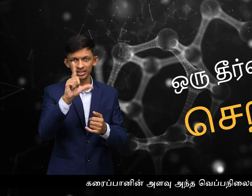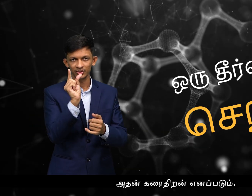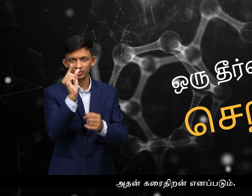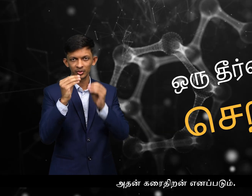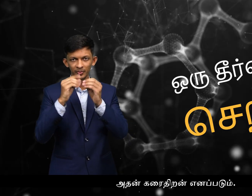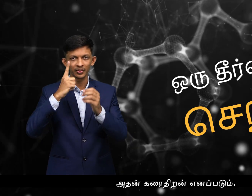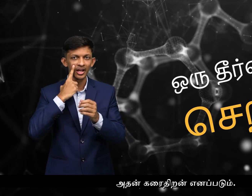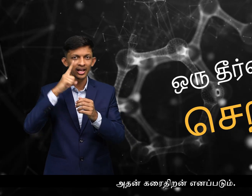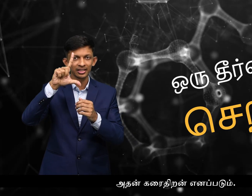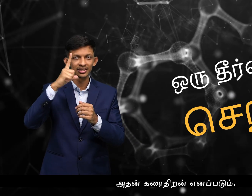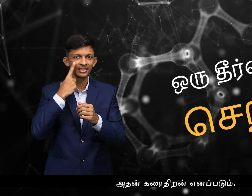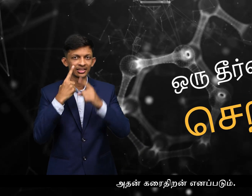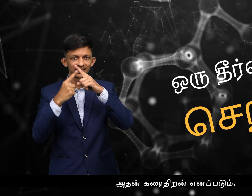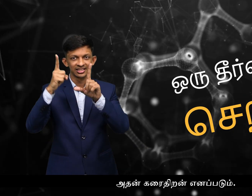அந்த கரைதிறன் எனப்படும்.